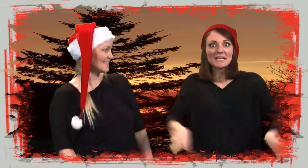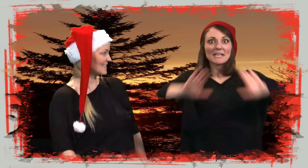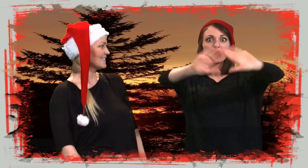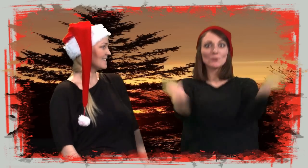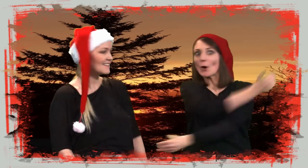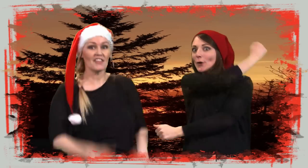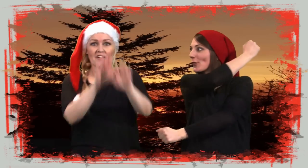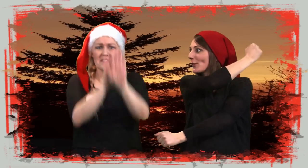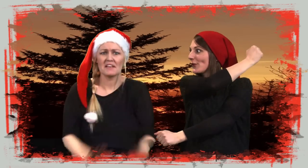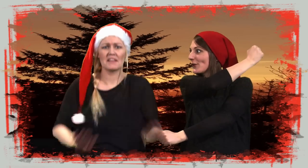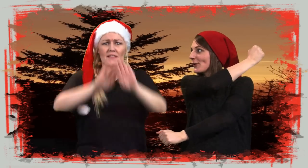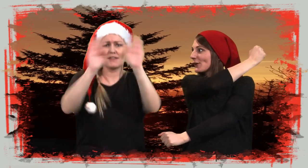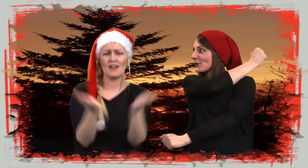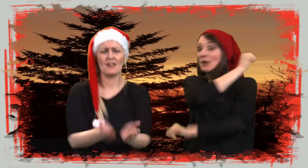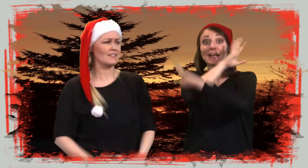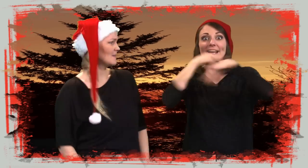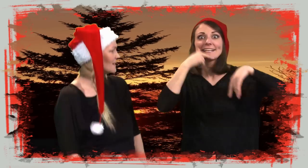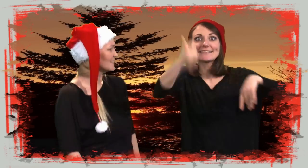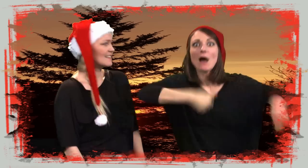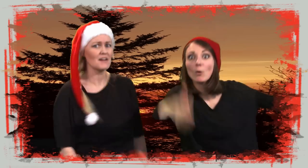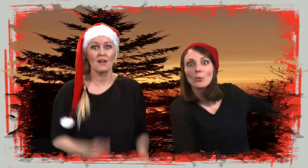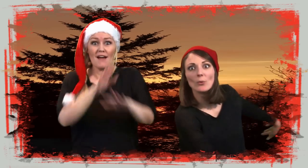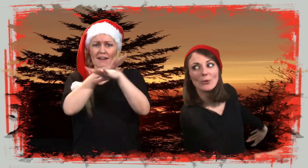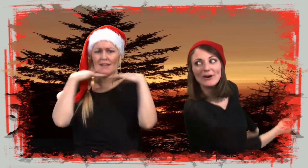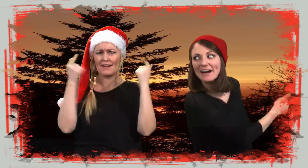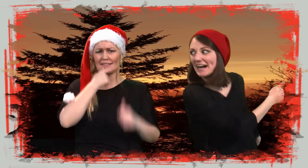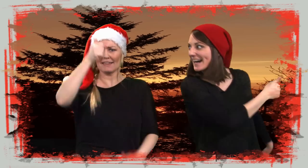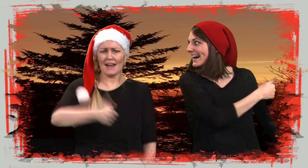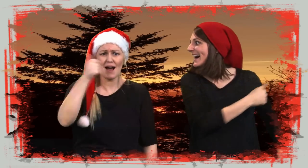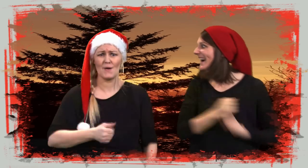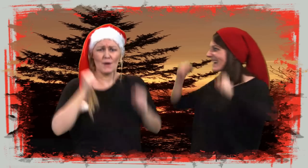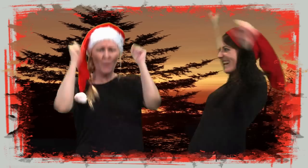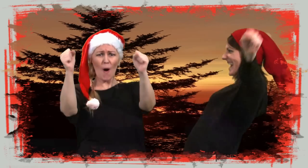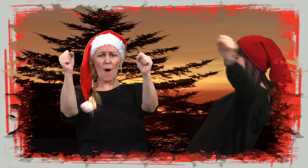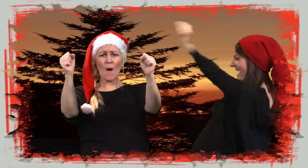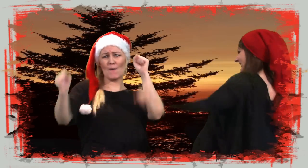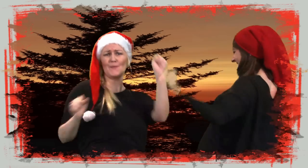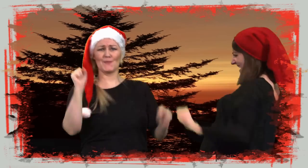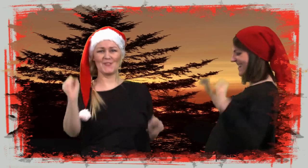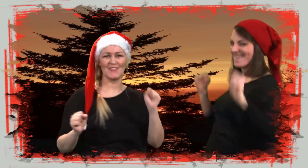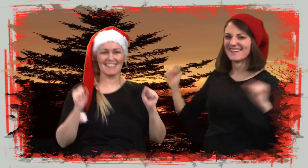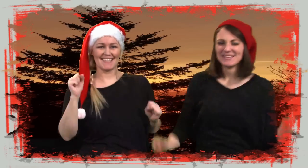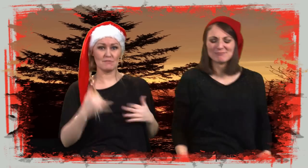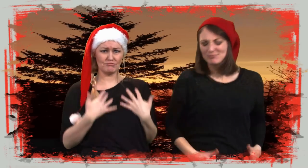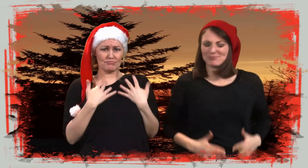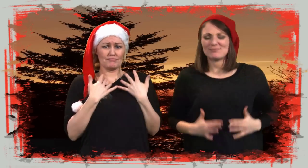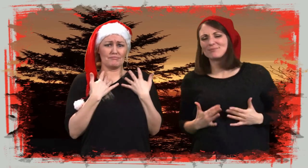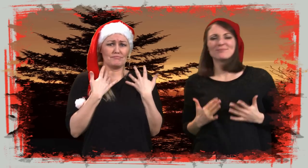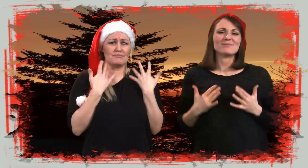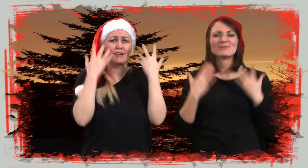friður á jól Fars að þýtt á Ég kemst í